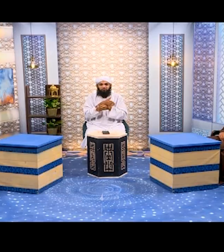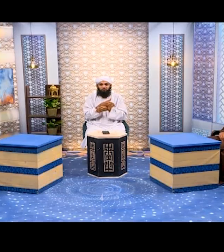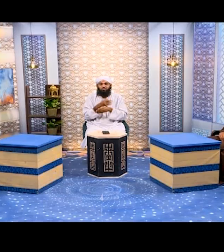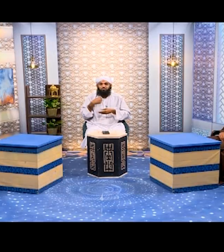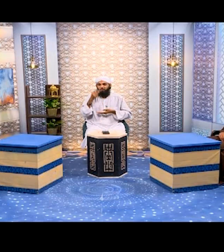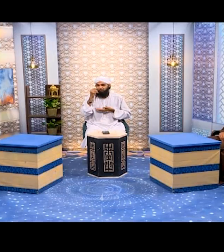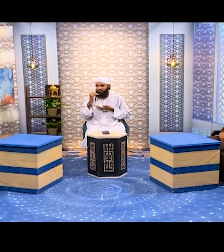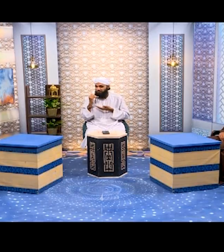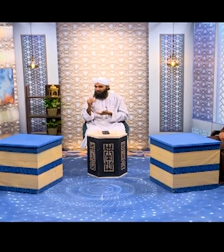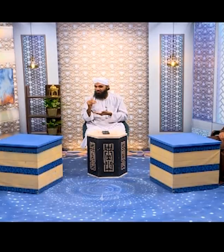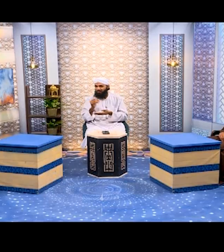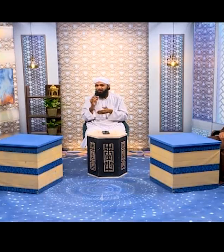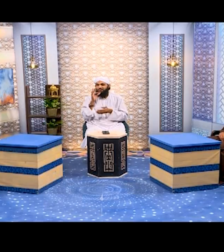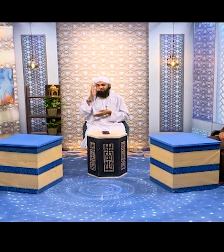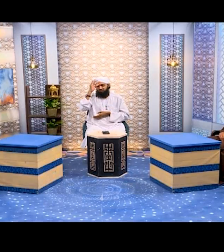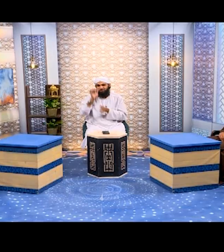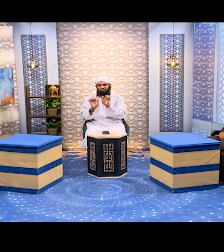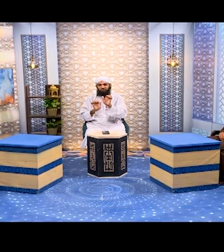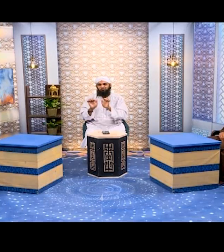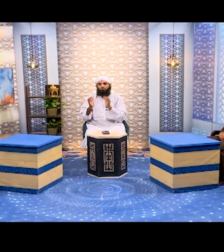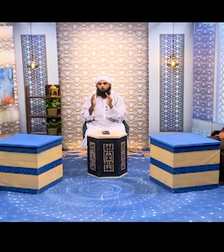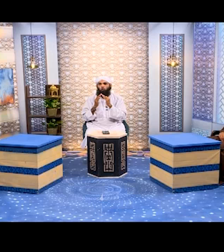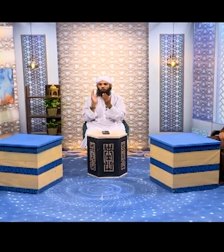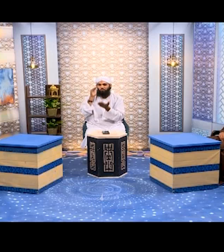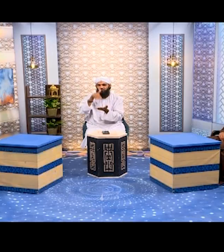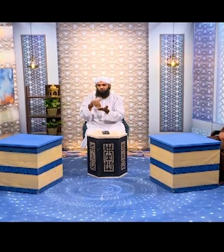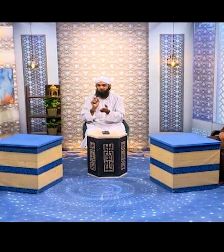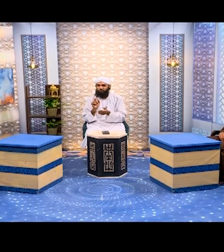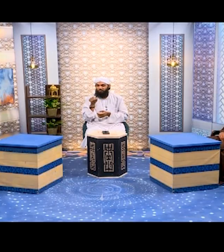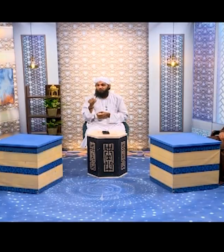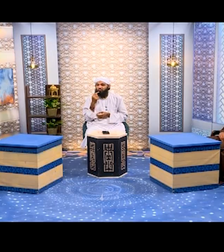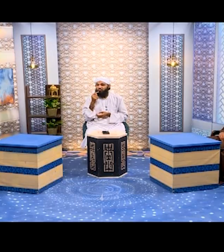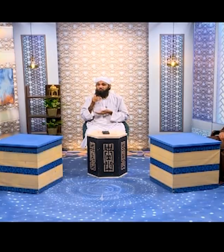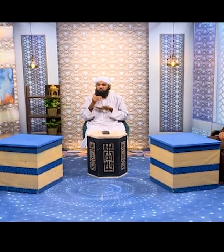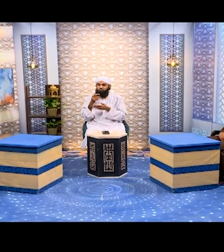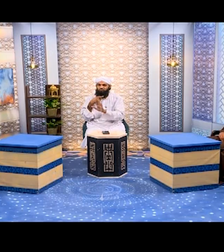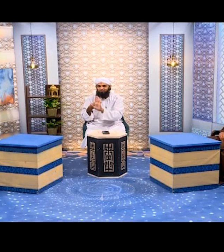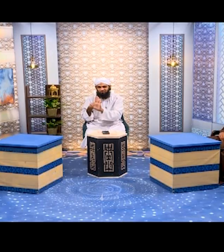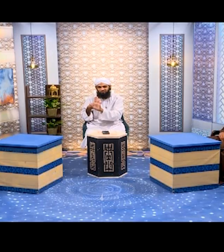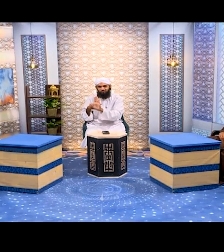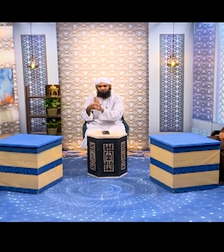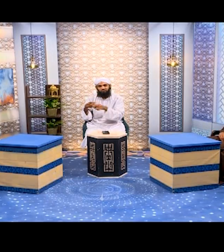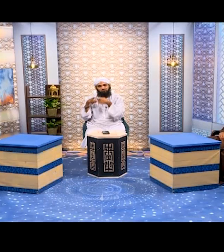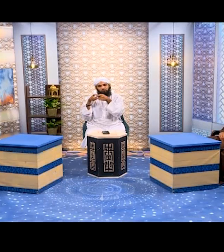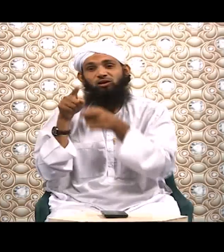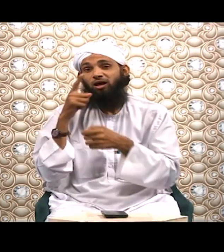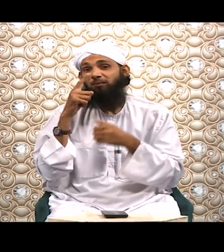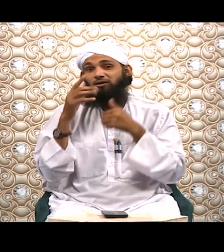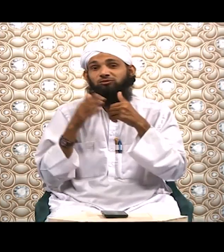علیہ السلام کے گھر تشریف لائے اور ان کی زوجہ سے پوچھا آپ کے صاحب یعنی شوہر کہاں ہیں؟ انہوں نے عرض کی وہ شکار کے